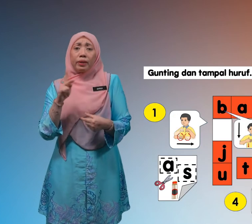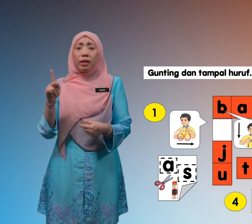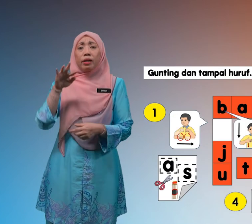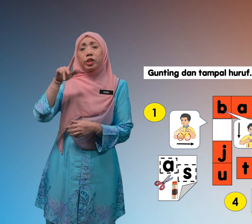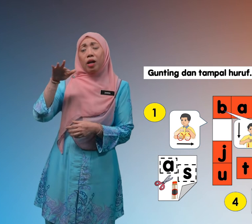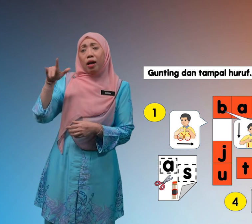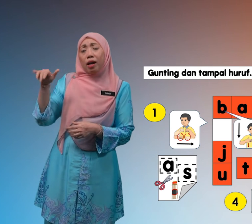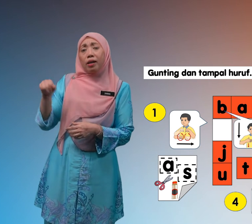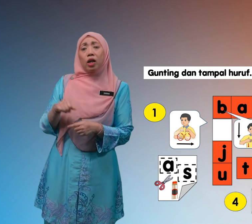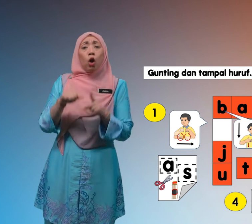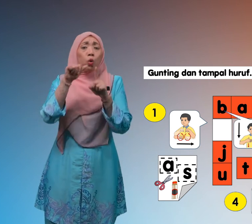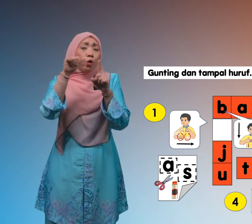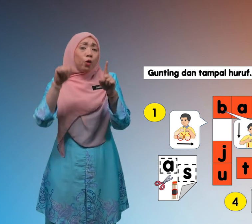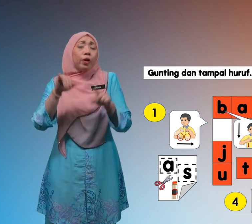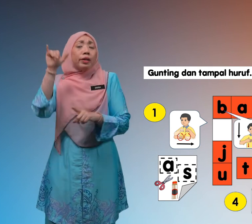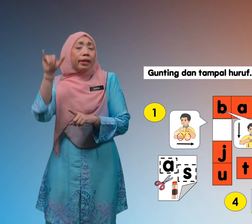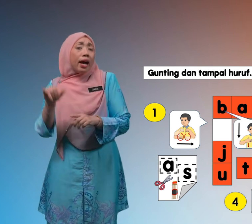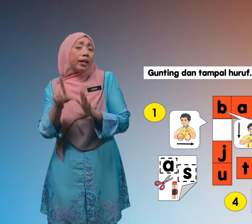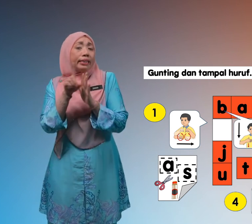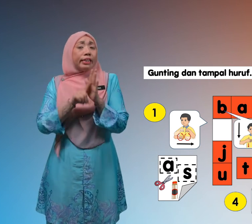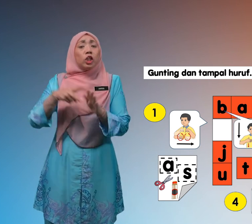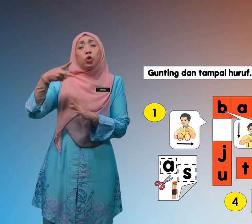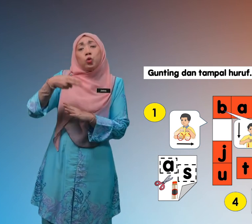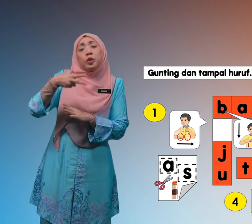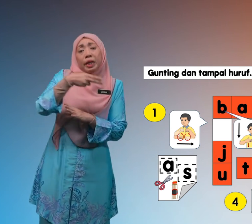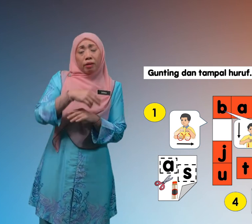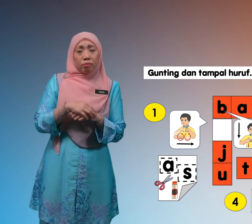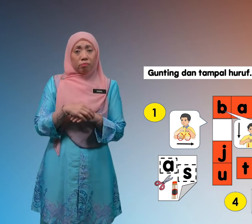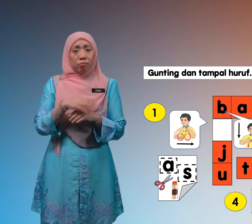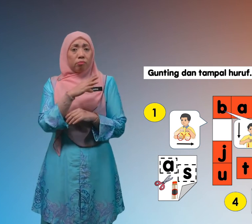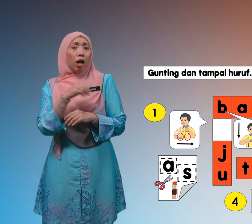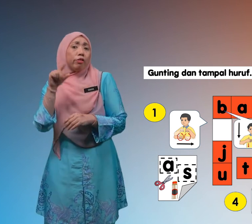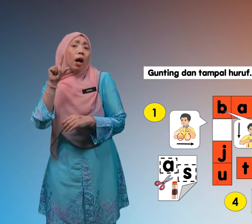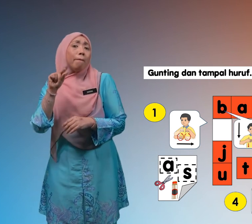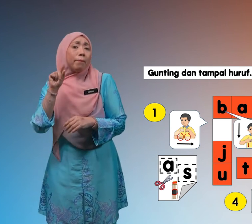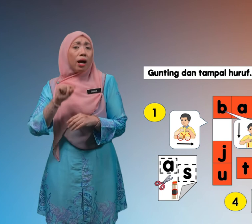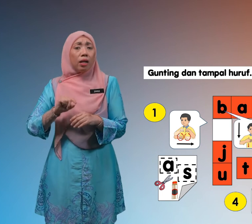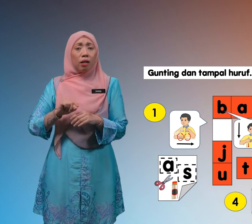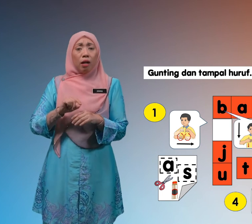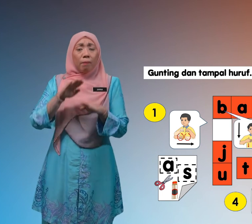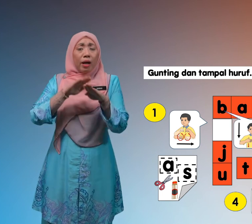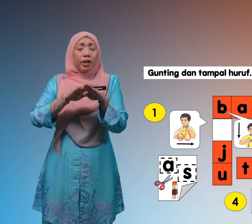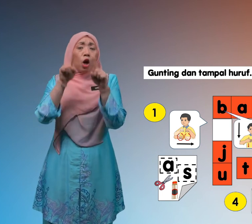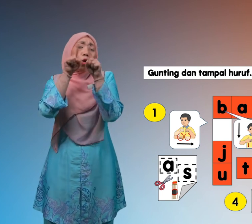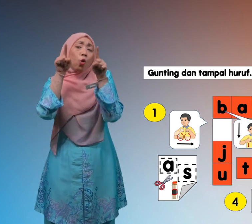Lengkapkan ejaan huruf yang digunting dan tampal pada